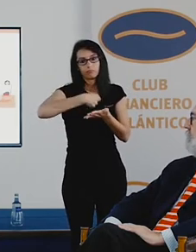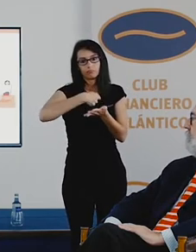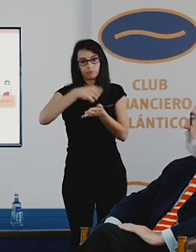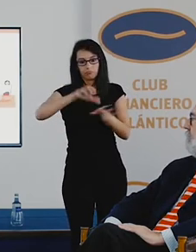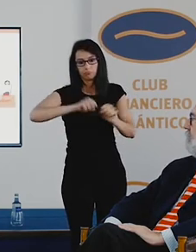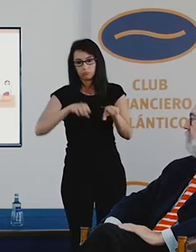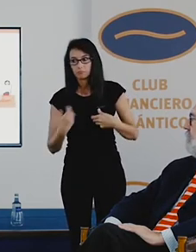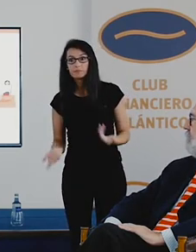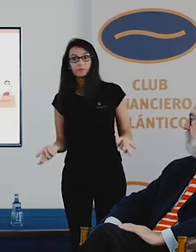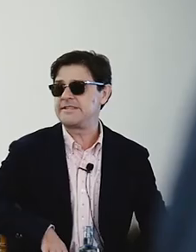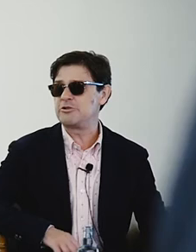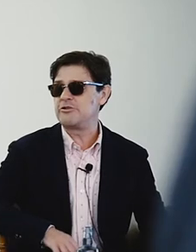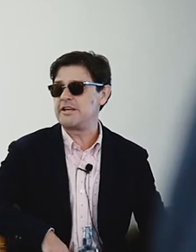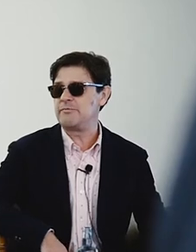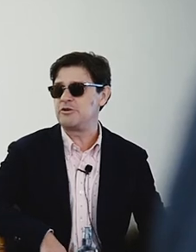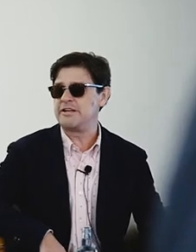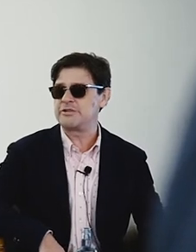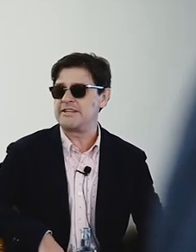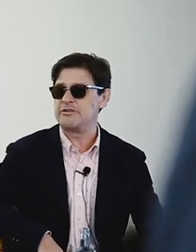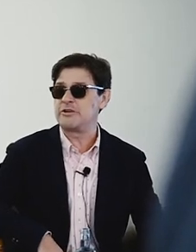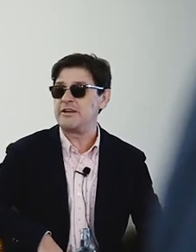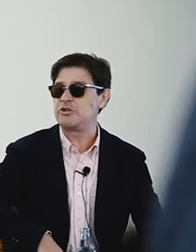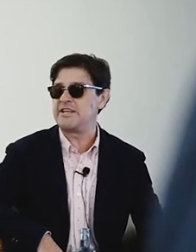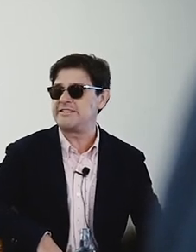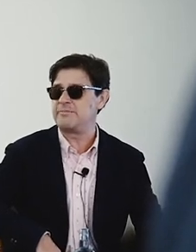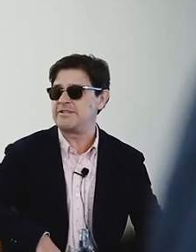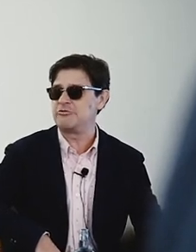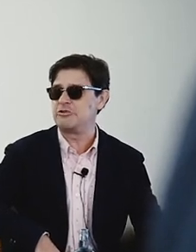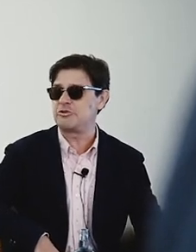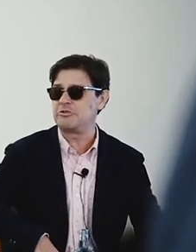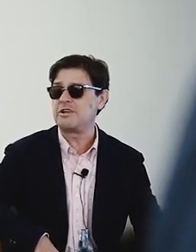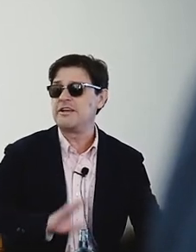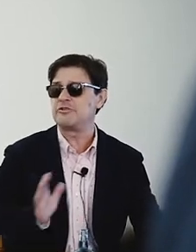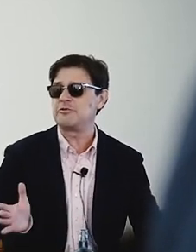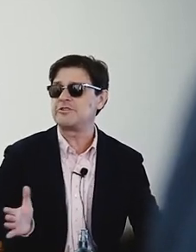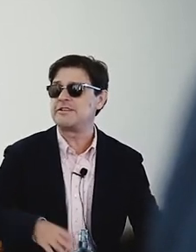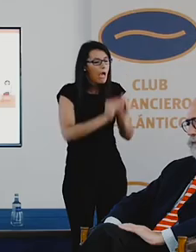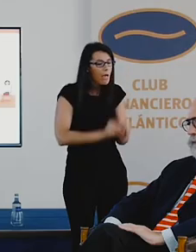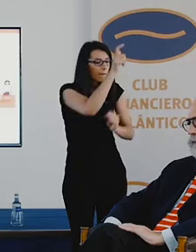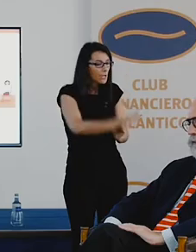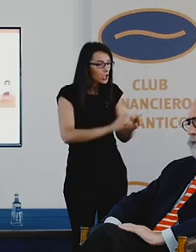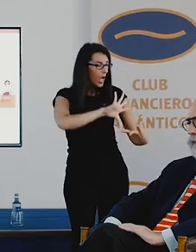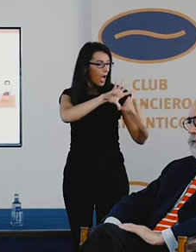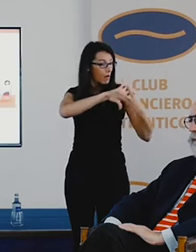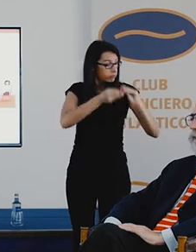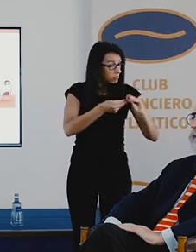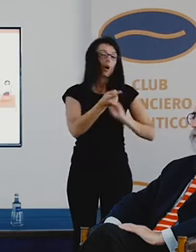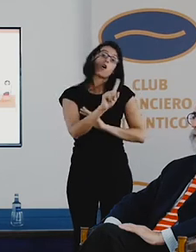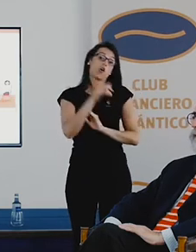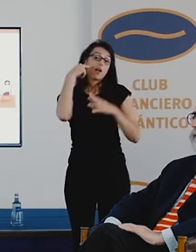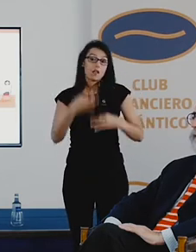eso, estamos llenos de ejemplos en los que la tecnología no está hecha pensando en nosotros y nosotros nos adaptamos y no protestamos. El